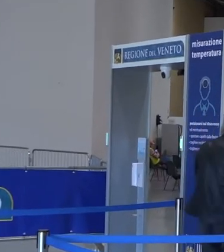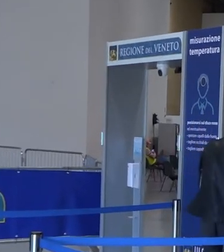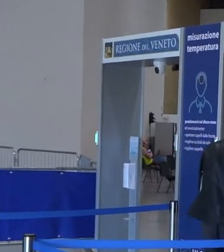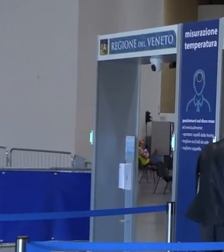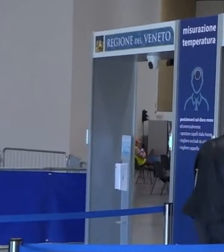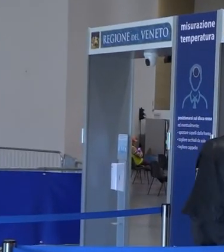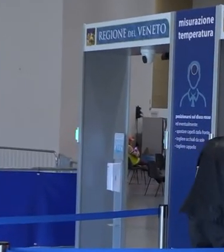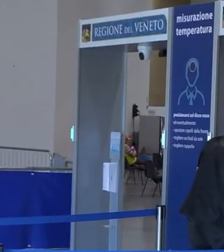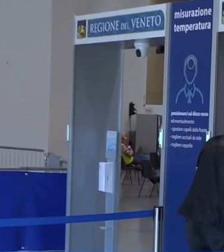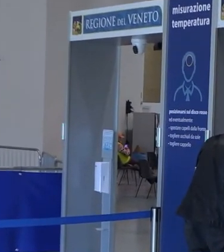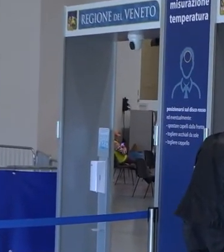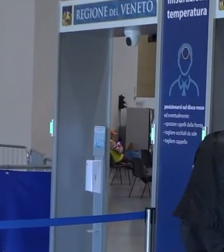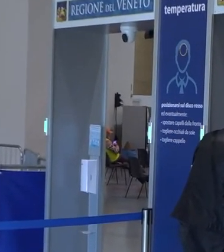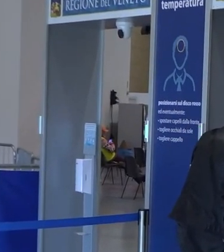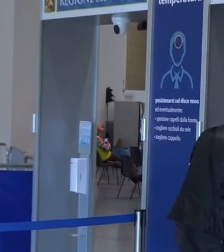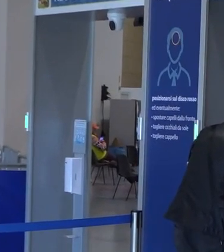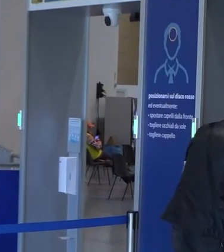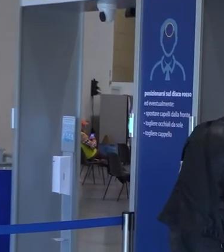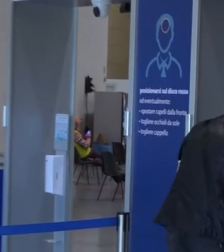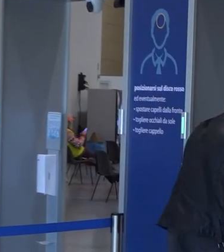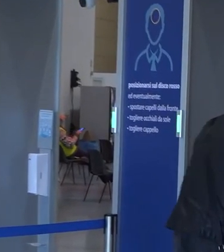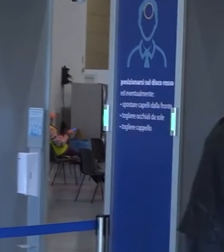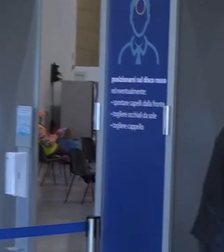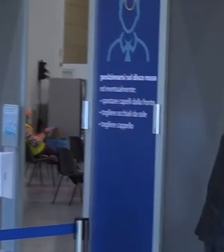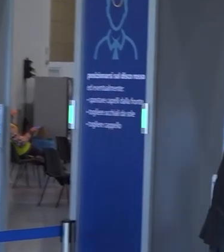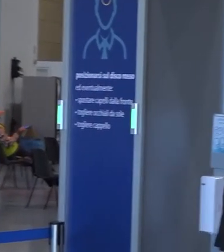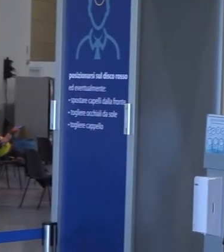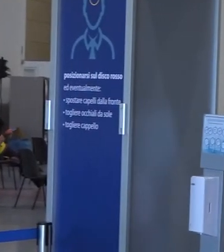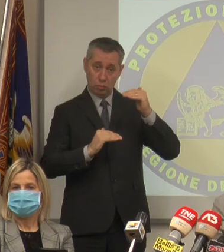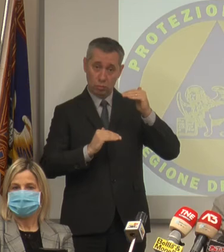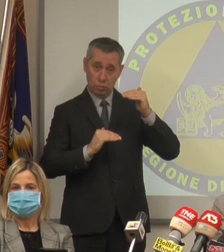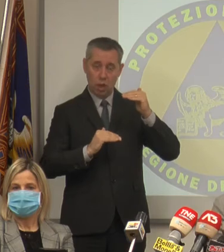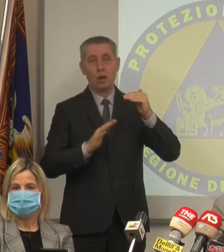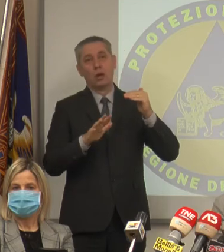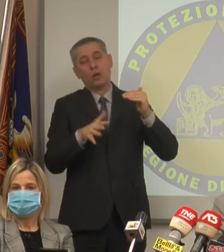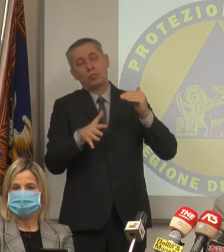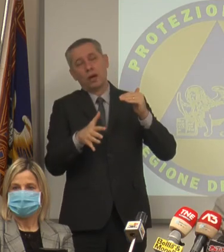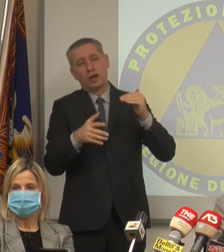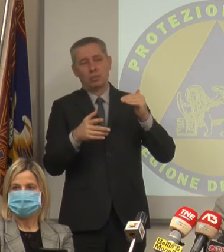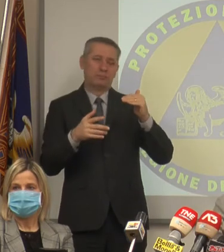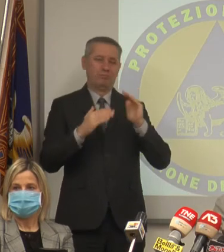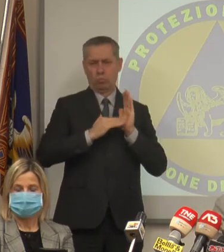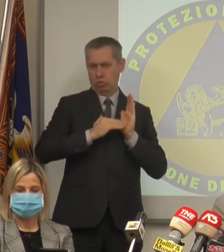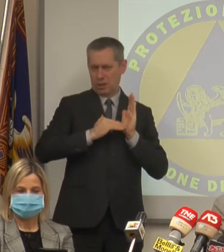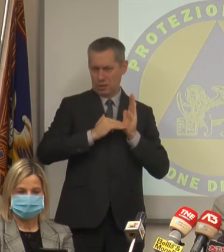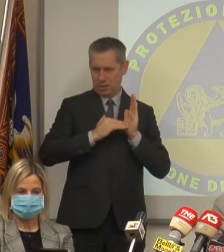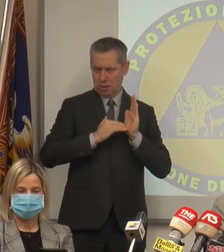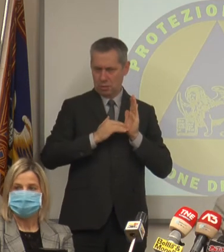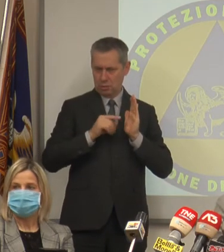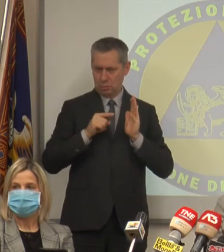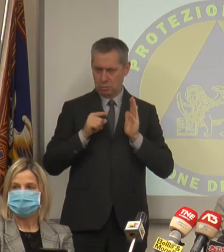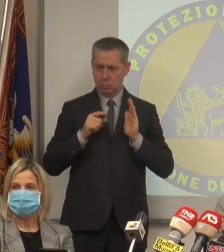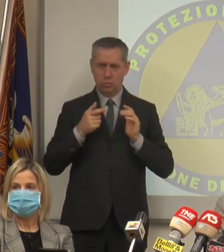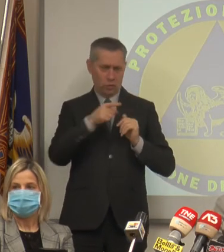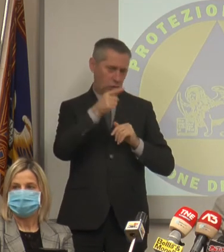uno, che sotto i 60 anni, in questa fase, in via precauzionale, accogliendo le indicazioni avute,